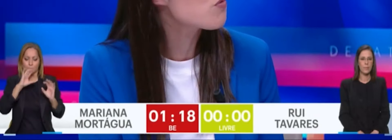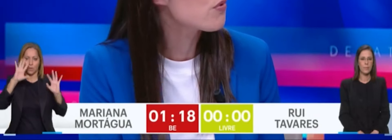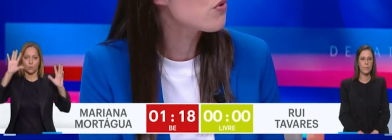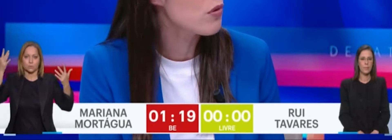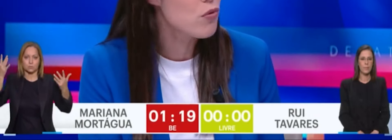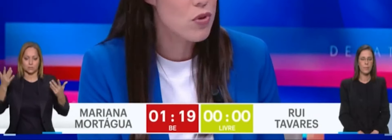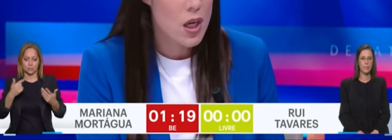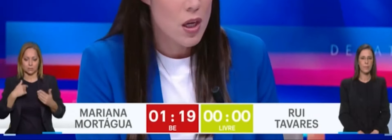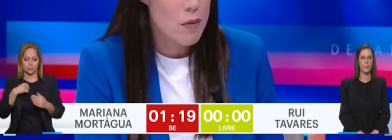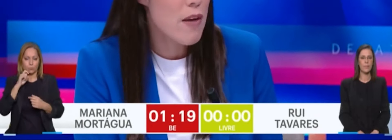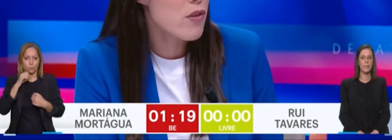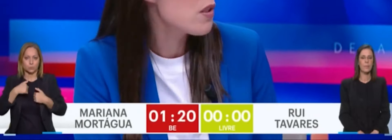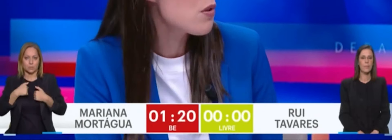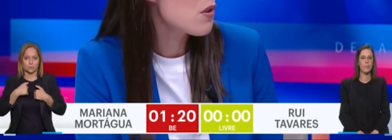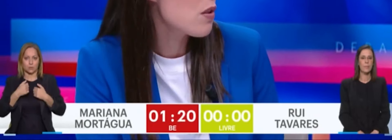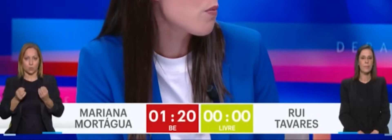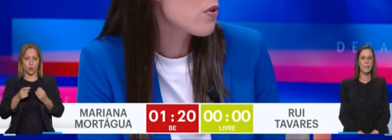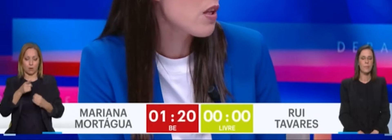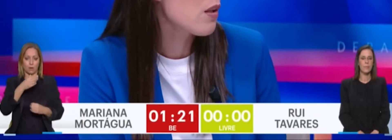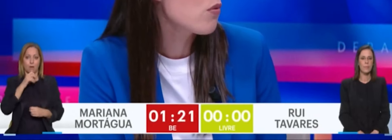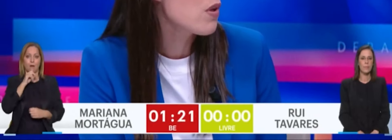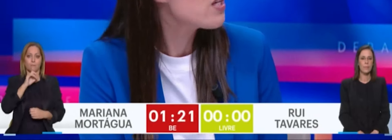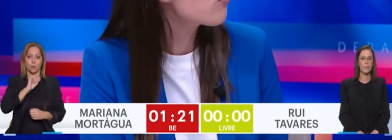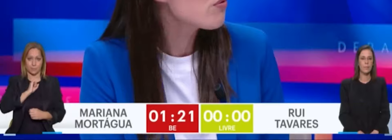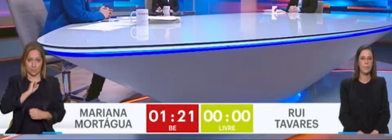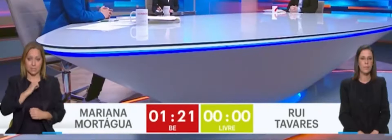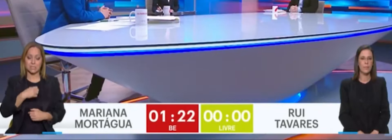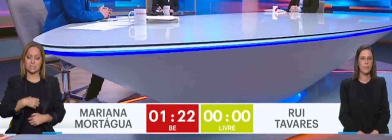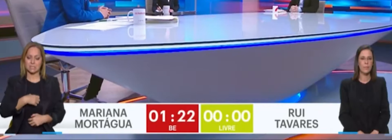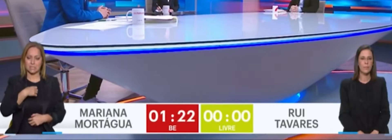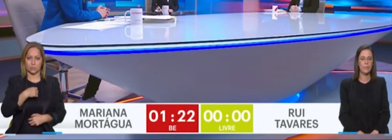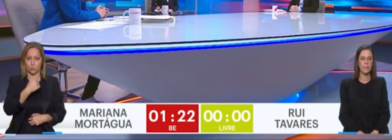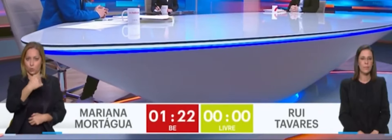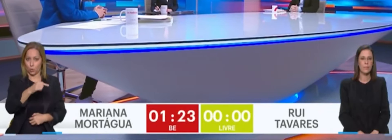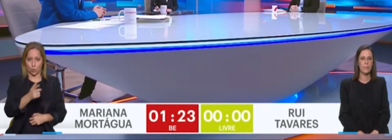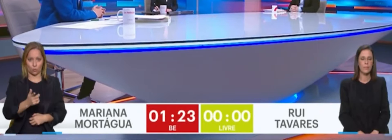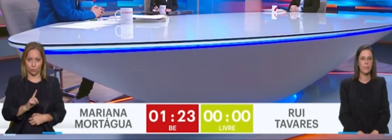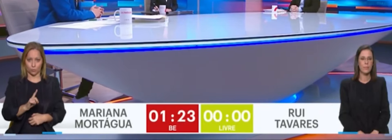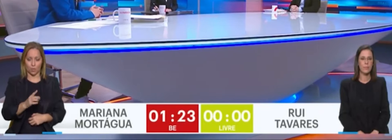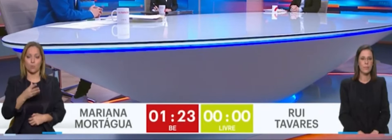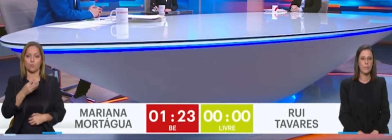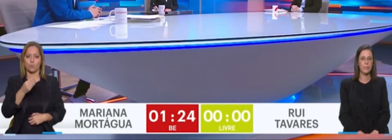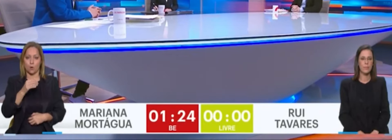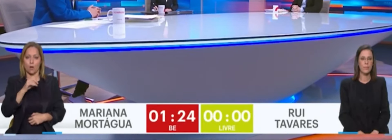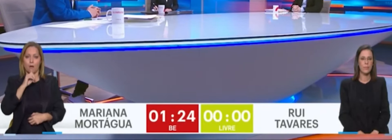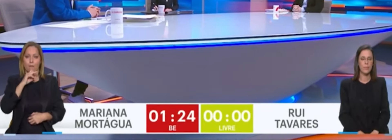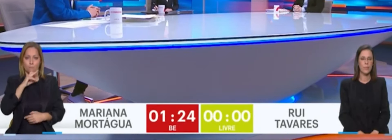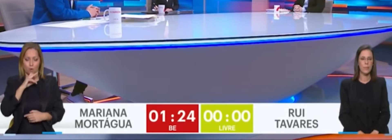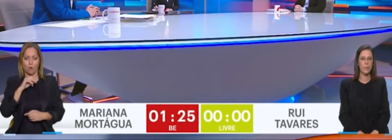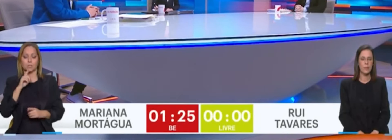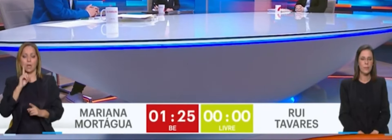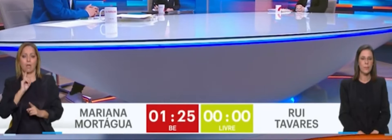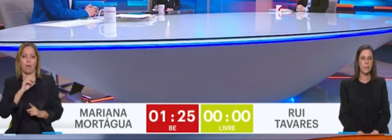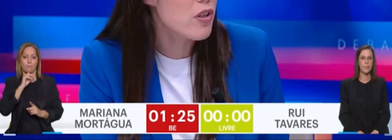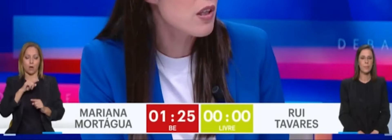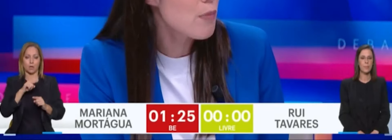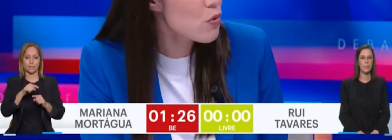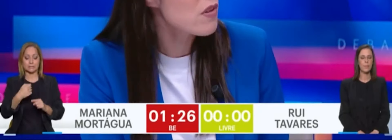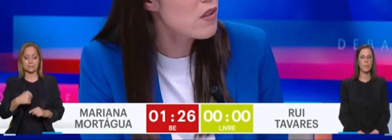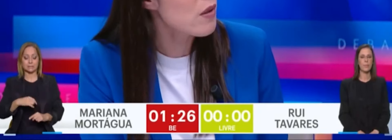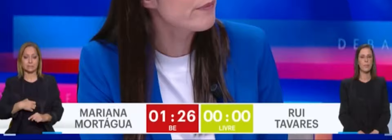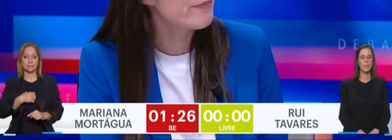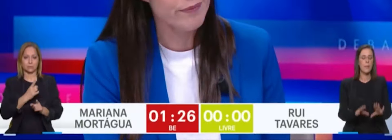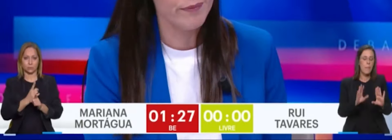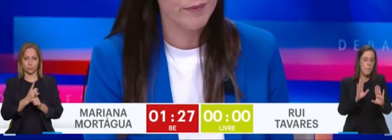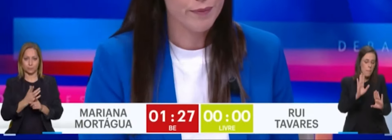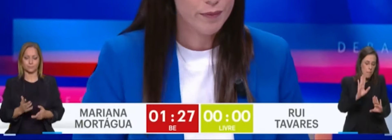que estariam desprotegidos a minha avó sentiu esse esse sers salto e acho que não foi a única muitas avós e muitos avós que tinham contratos de rendimento